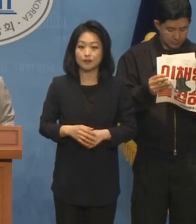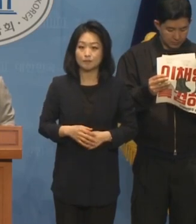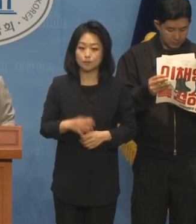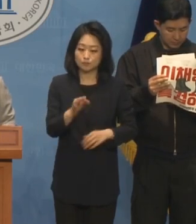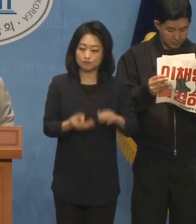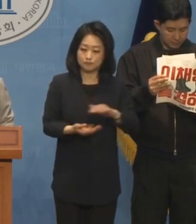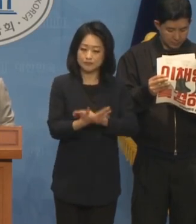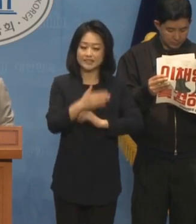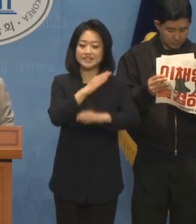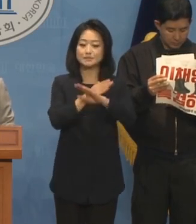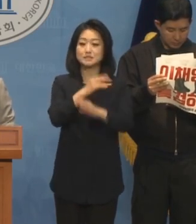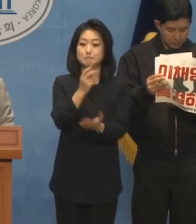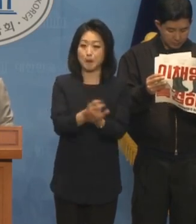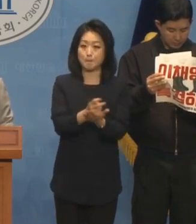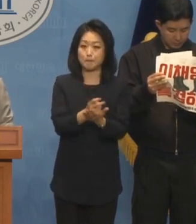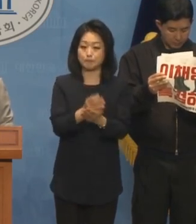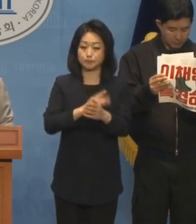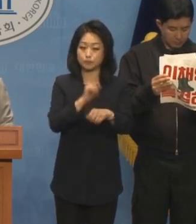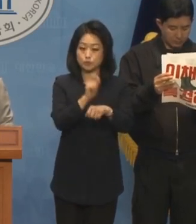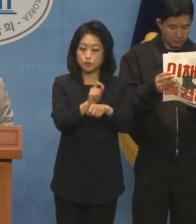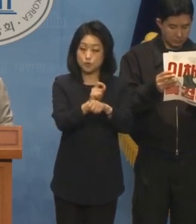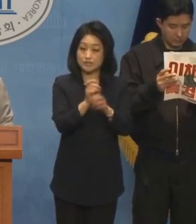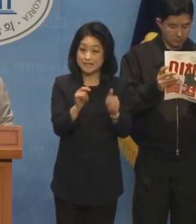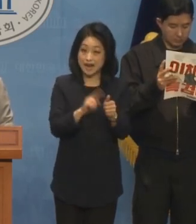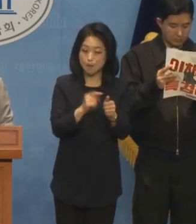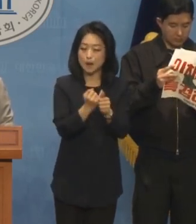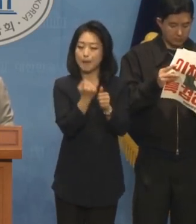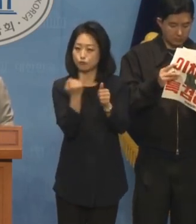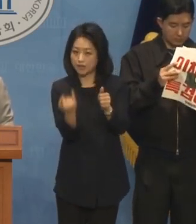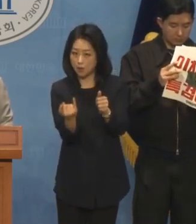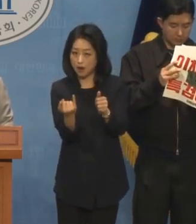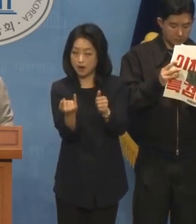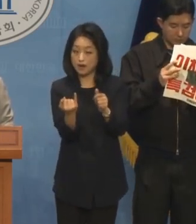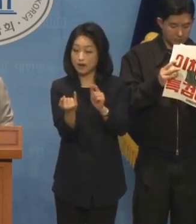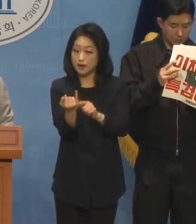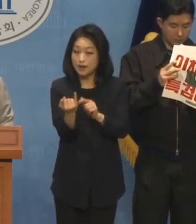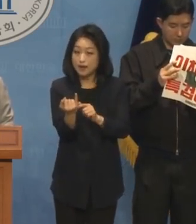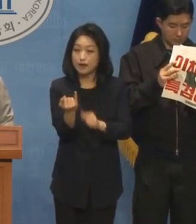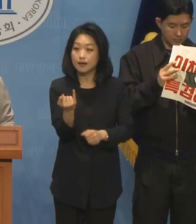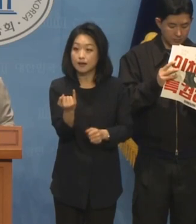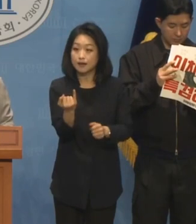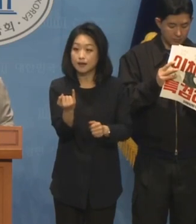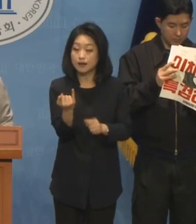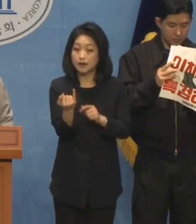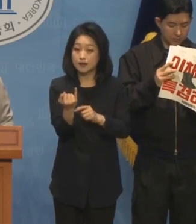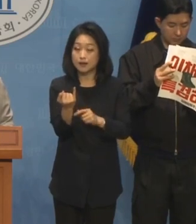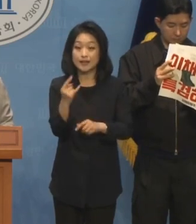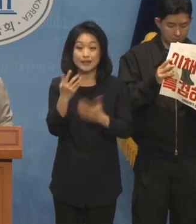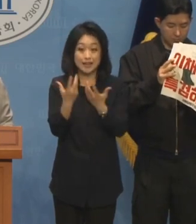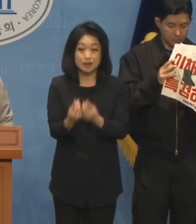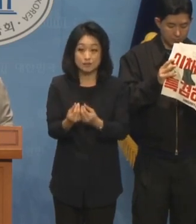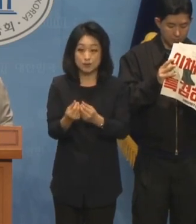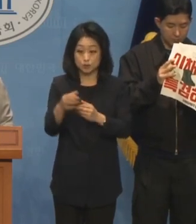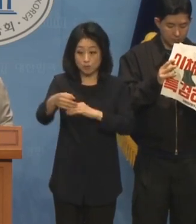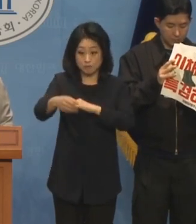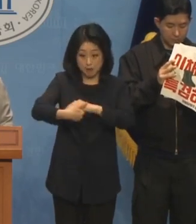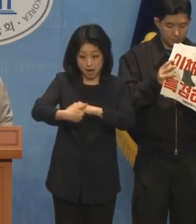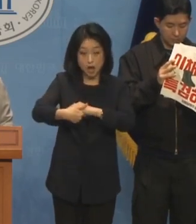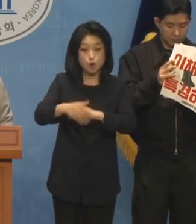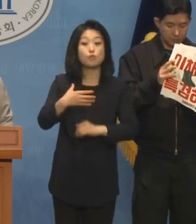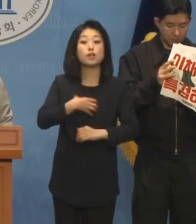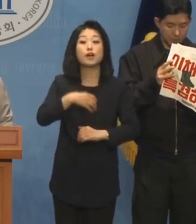금지법 공직자 당사자와 그 배우자 배우자가 부정 축제의 당사자가 될 수